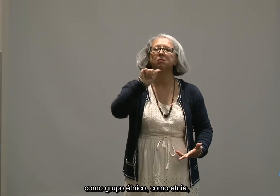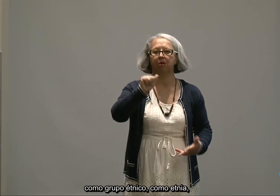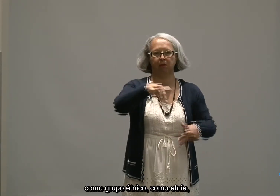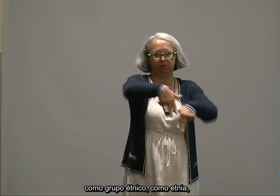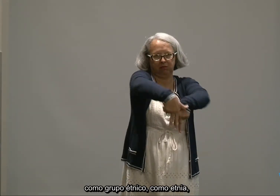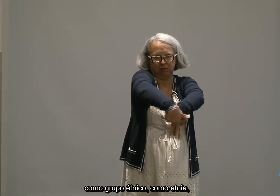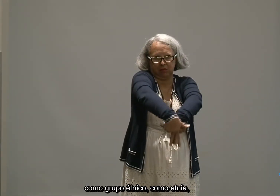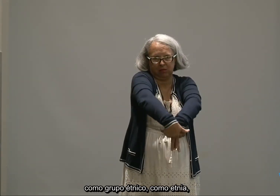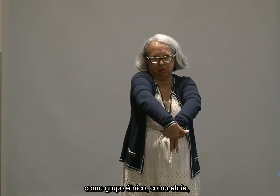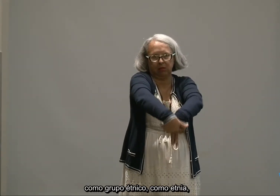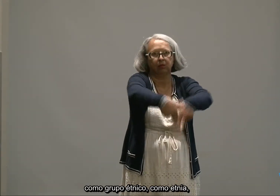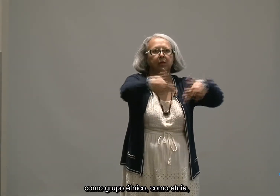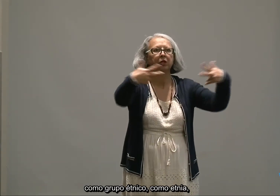como grupo étnico,